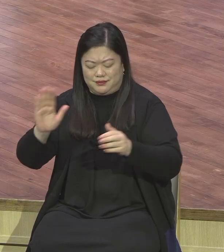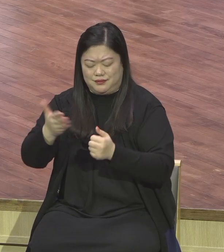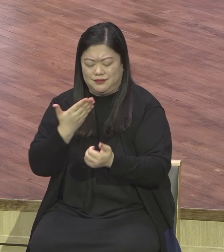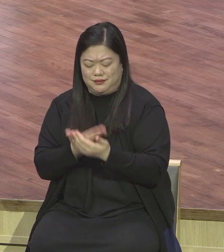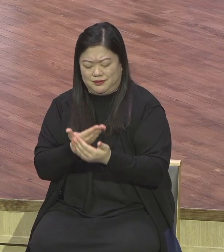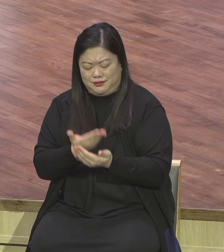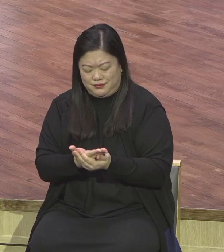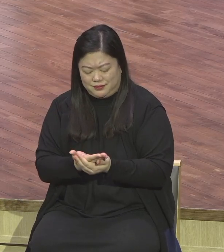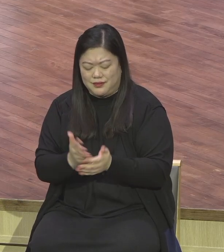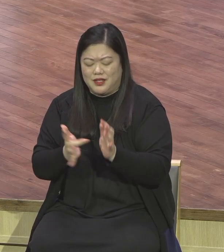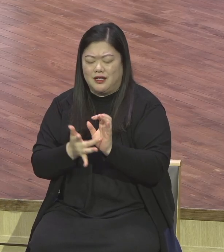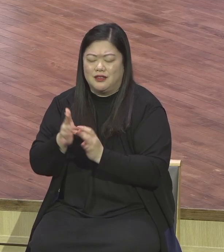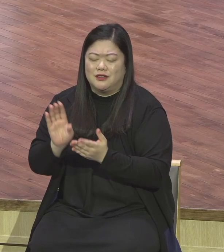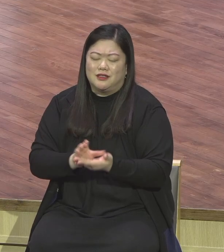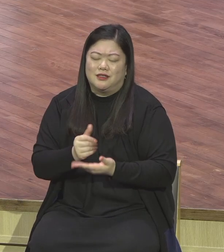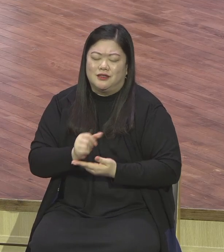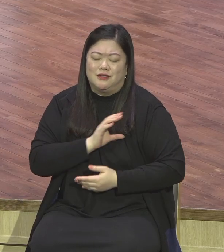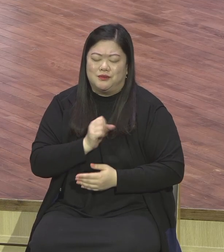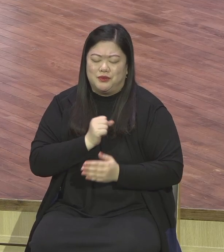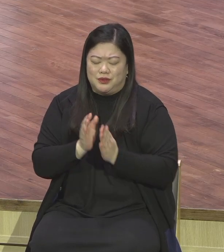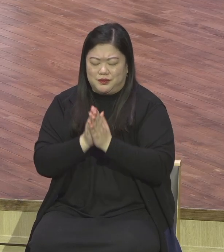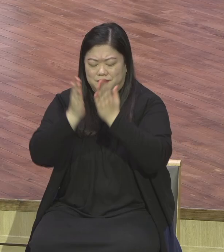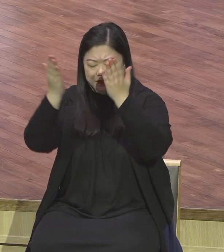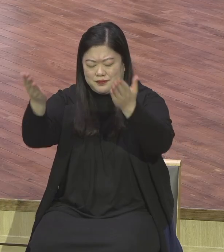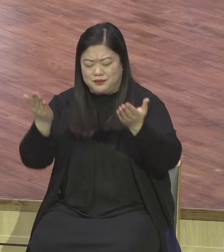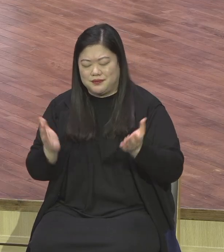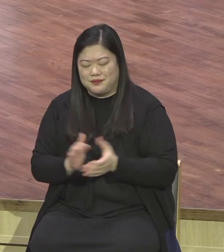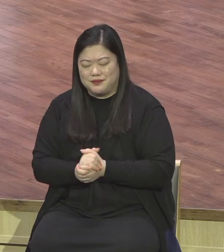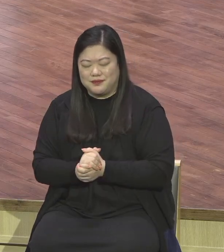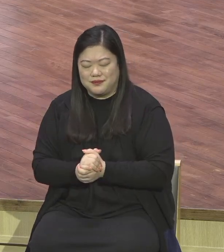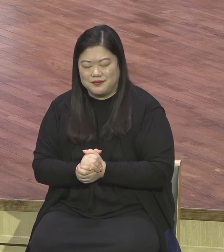주옵사사 예수의 선 받들어 기도합니다 아멘 아멘 아멘 아멘 아멘 아멘 아멘